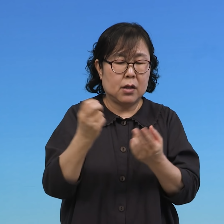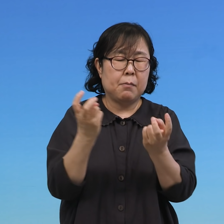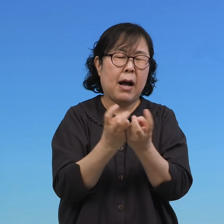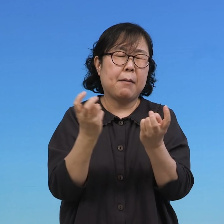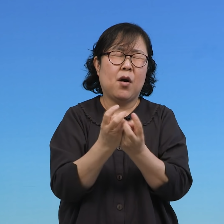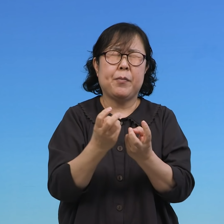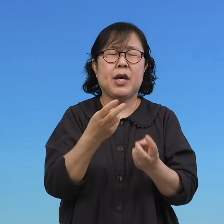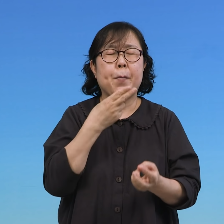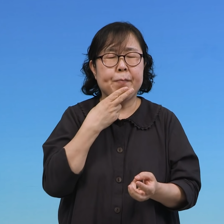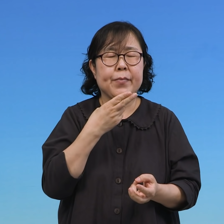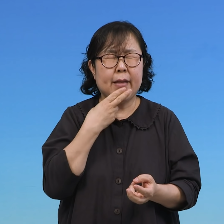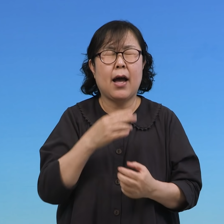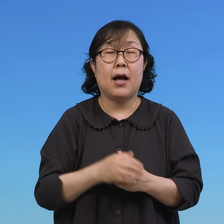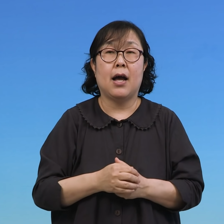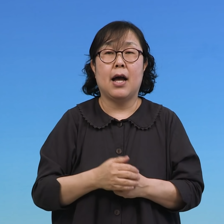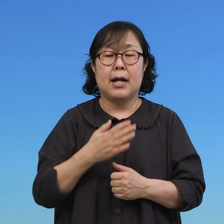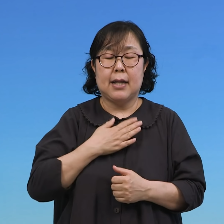수단이 없다.